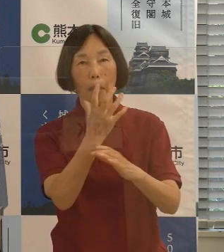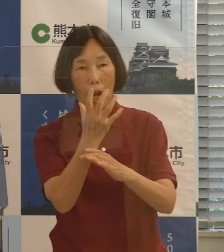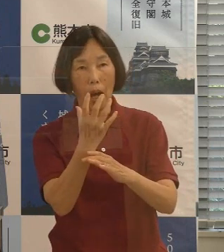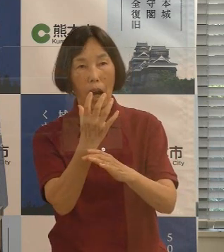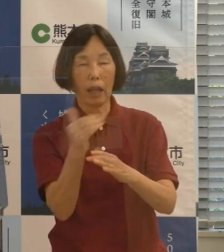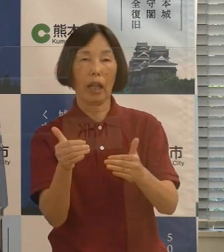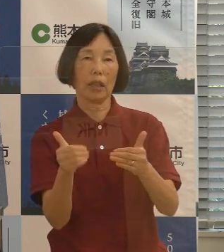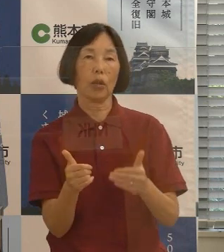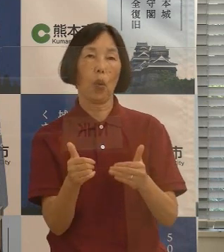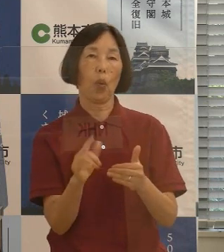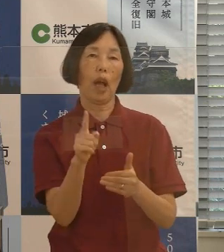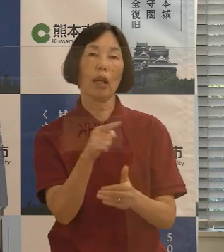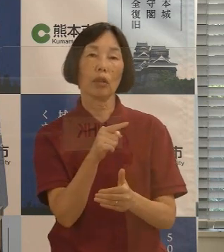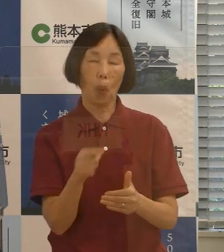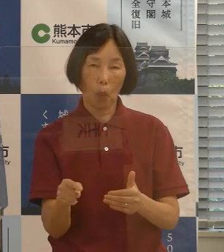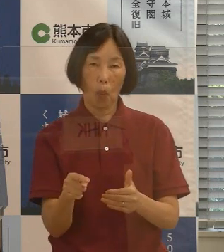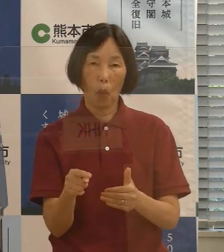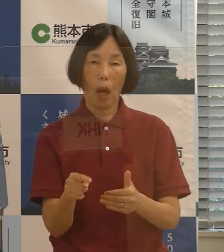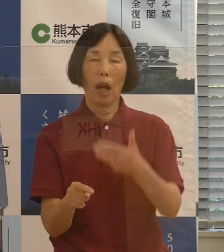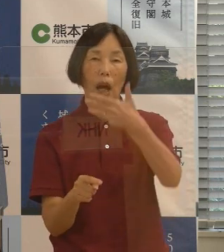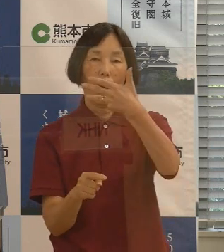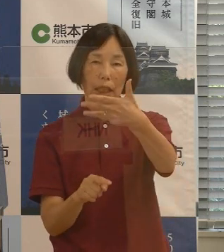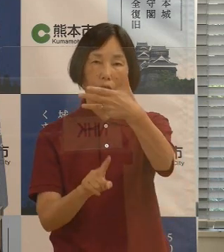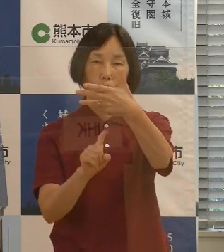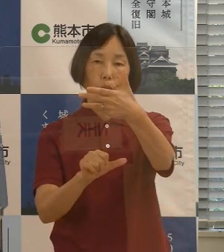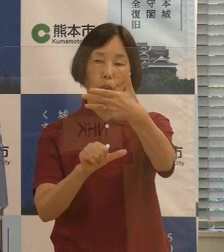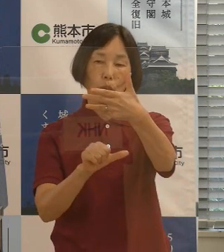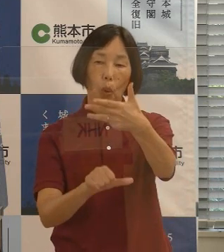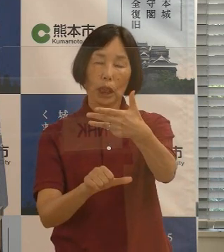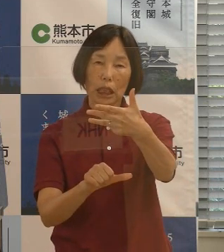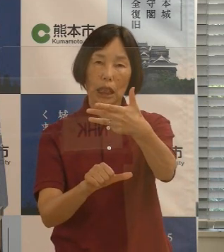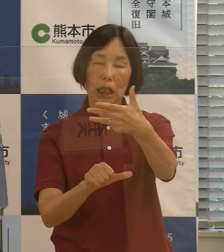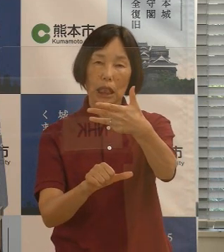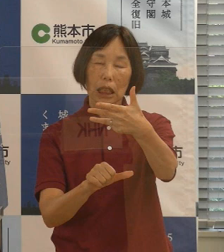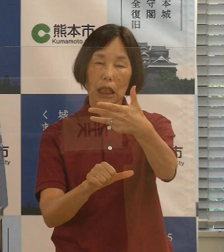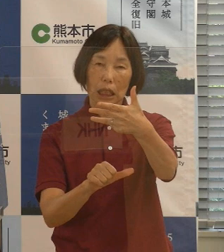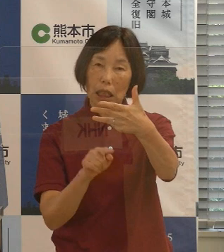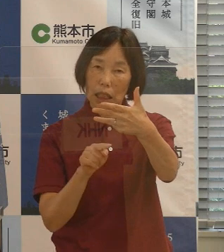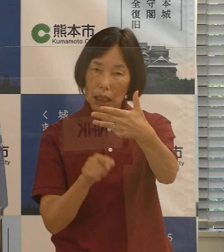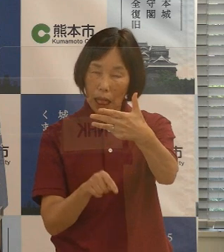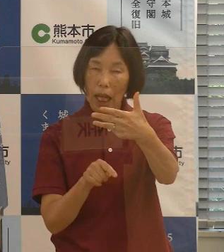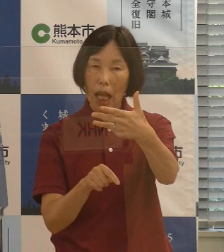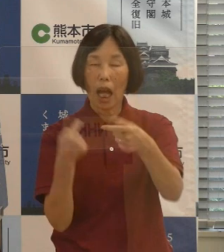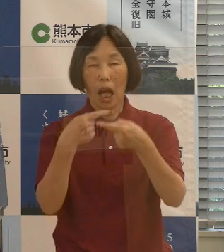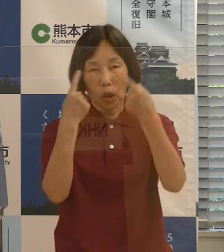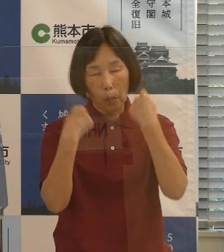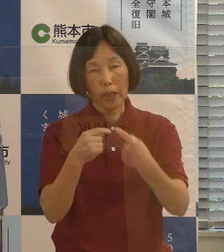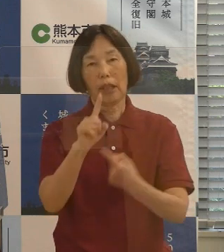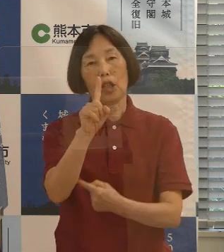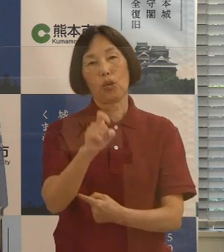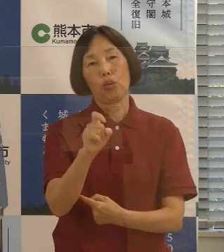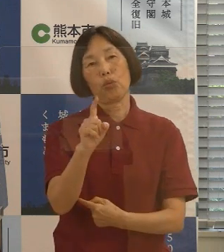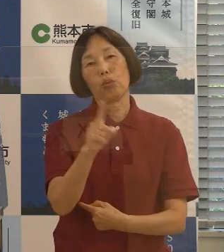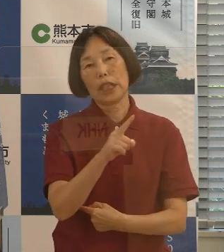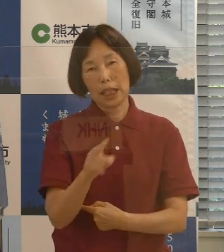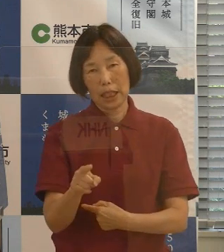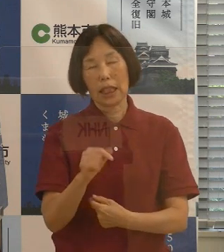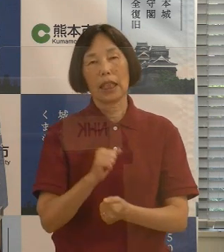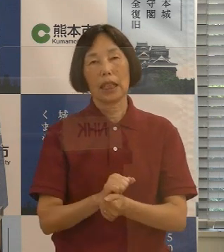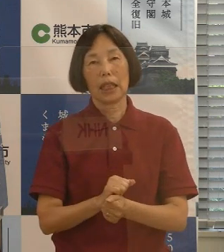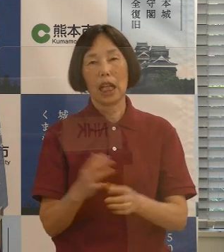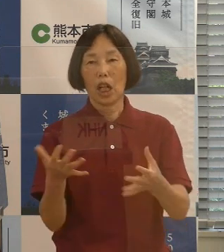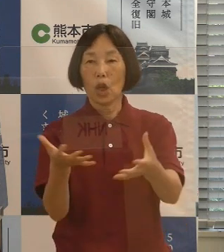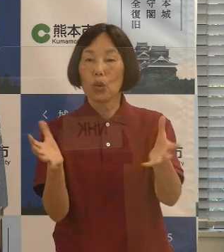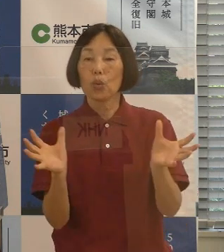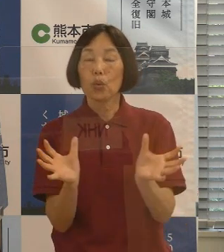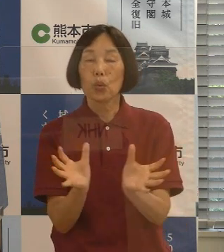となった方は8月15日時点になりますが、個別接種で10名、集団